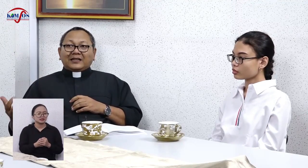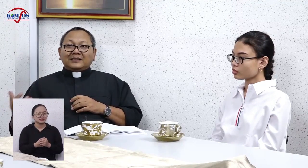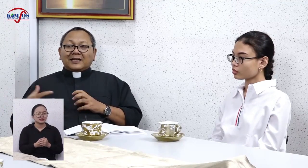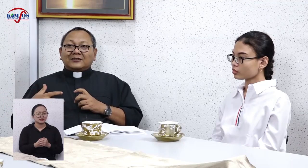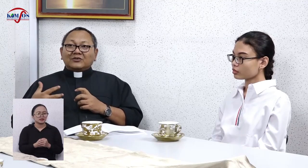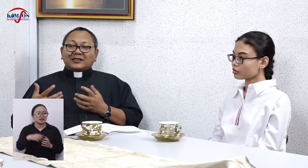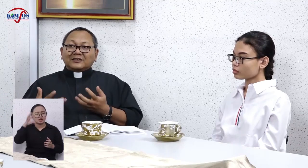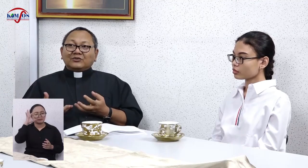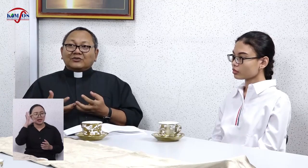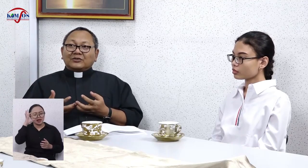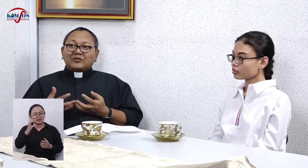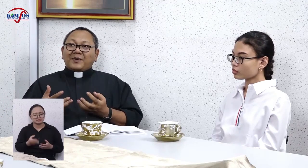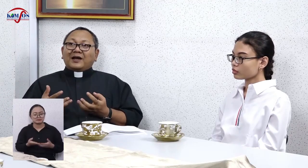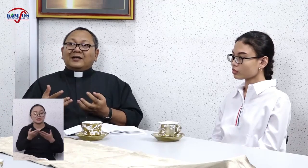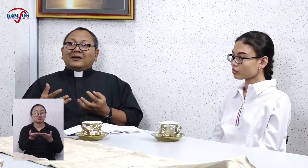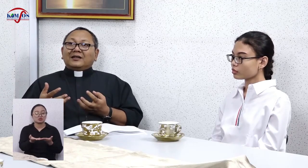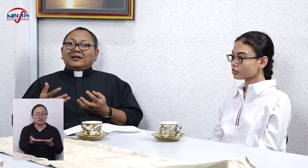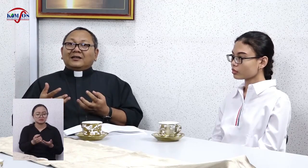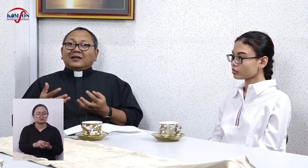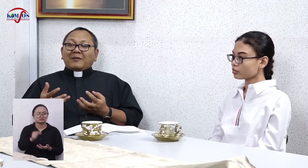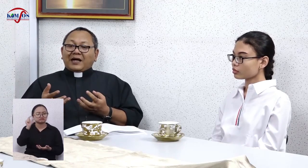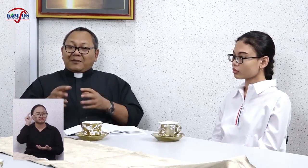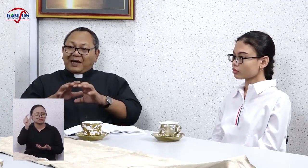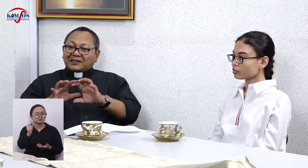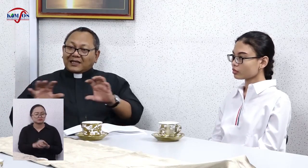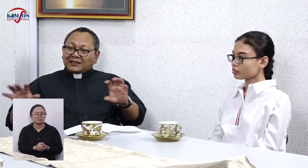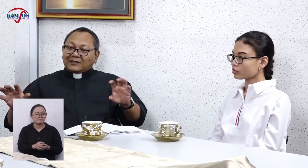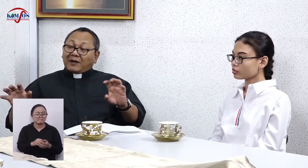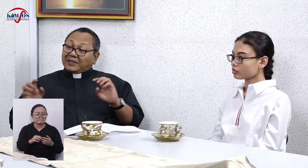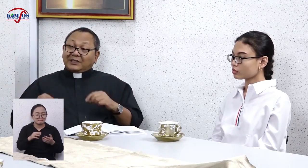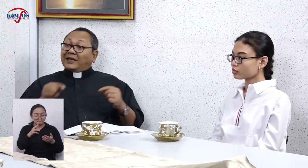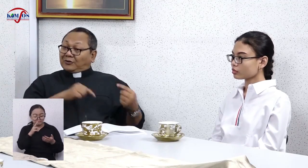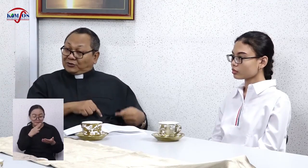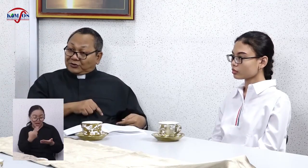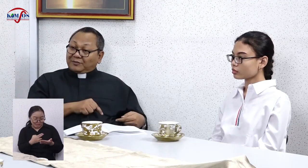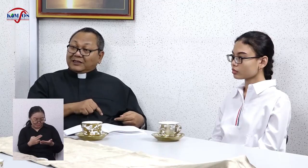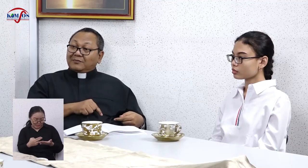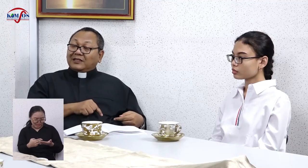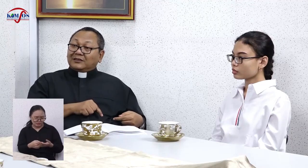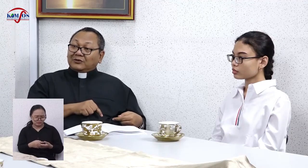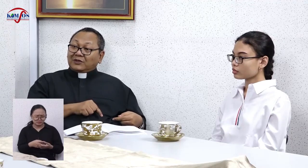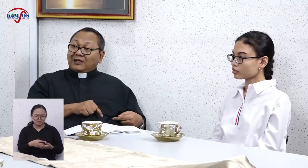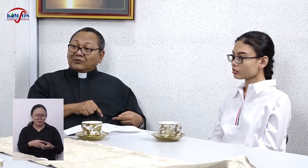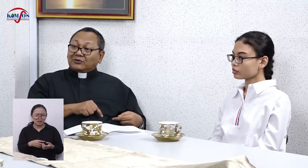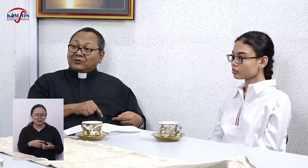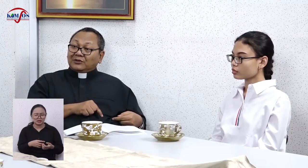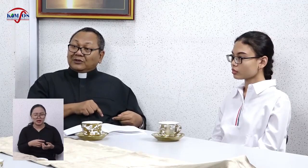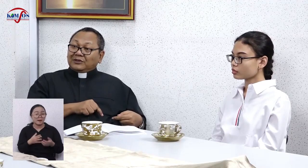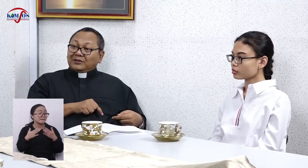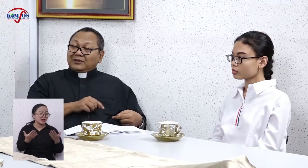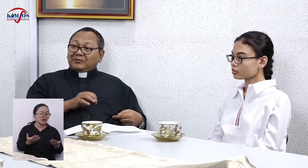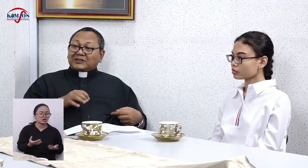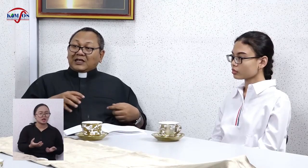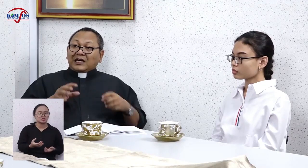Melani saya tugaskan untuk coba Apakah bahasa ini familier untuk teman-teman tunarung